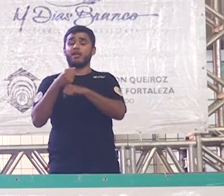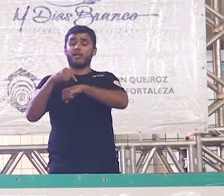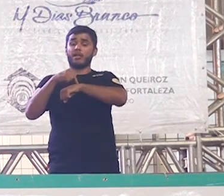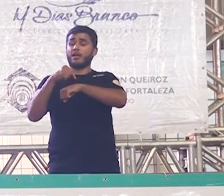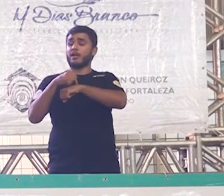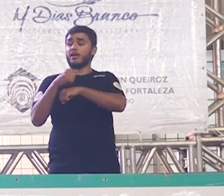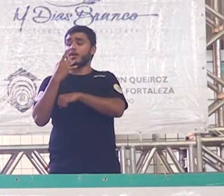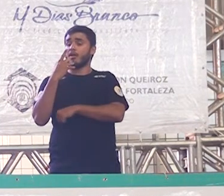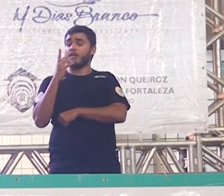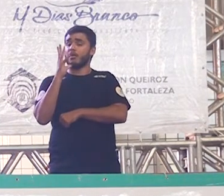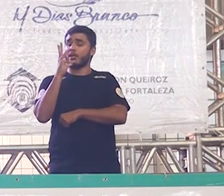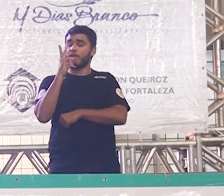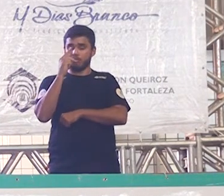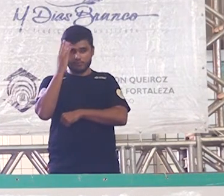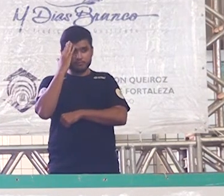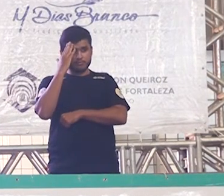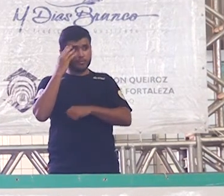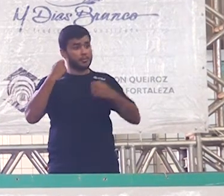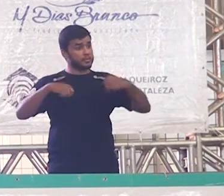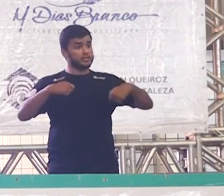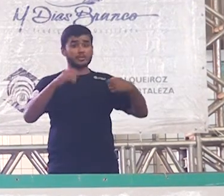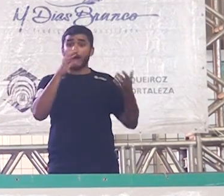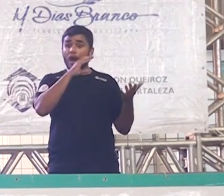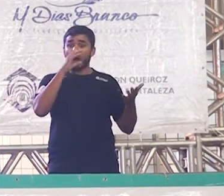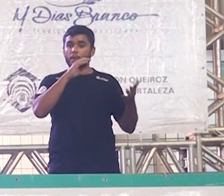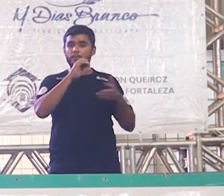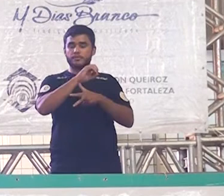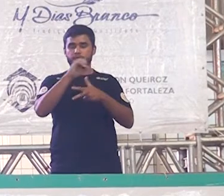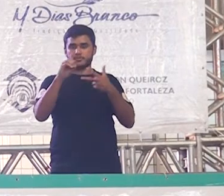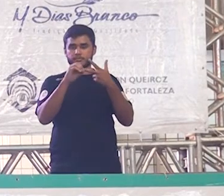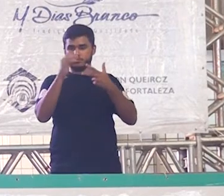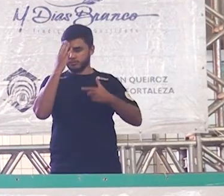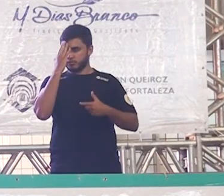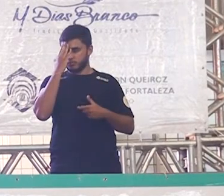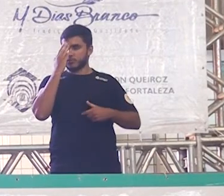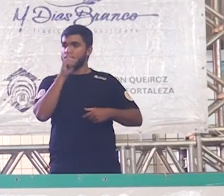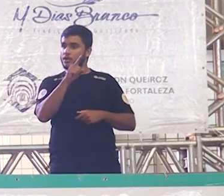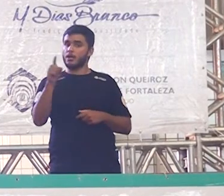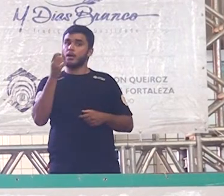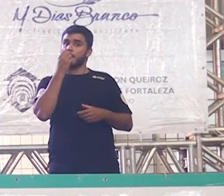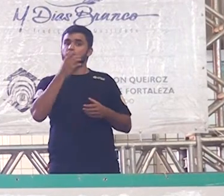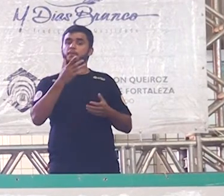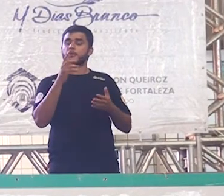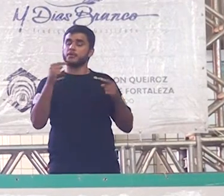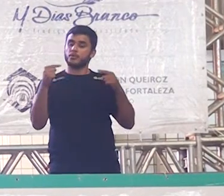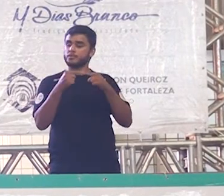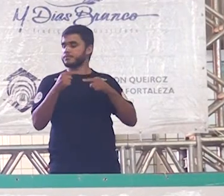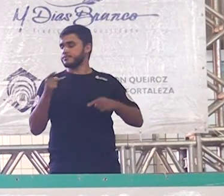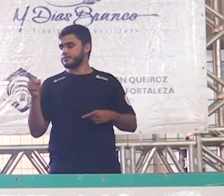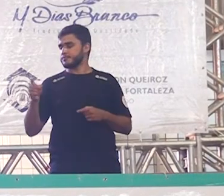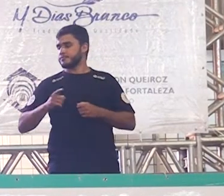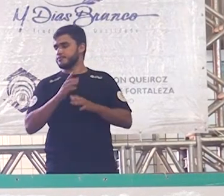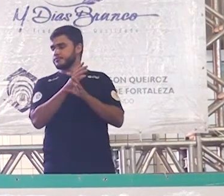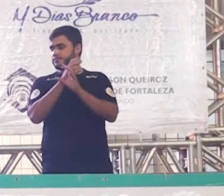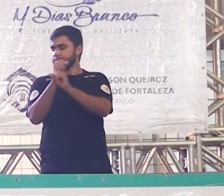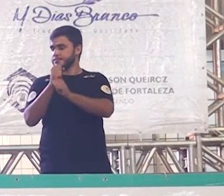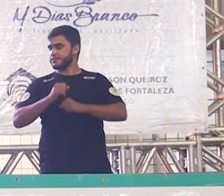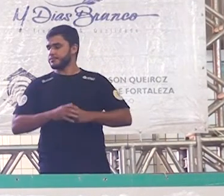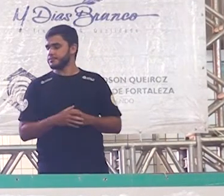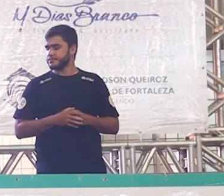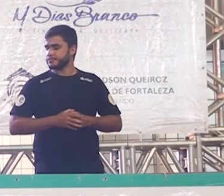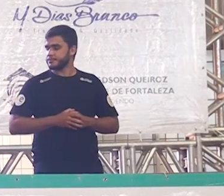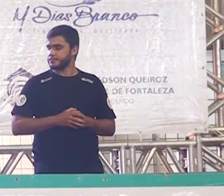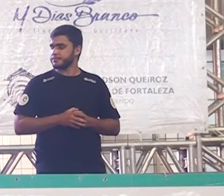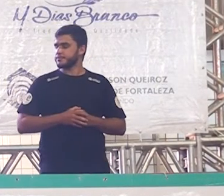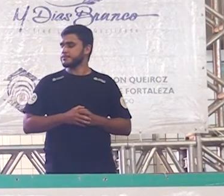tempo é precioso na hora do vestibular. Então, a melhor solução é você trabalhar aí com a equação de Torricelli. Ok?